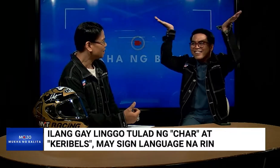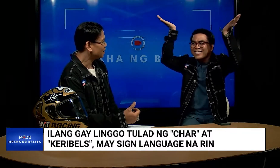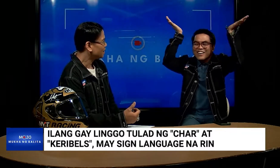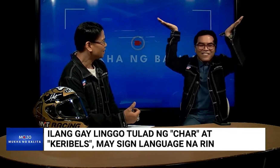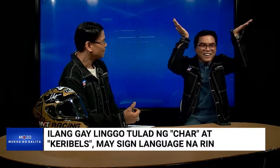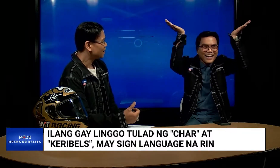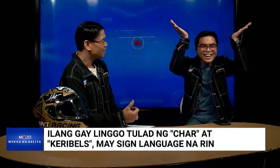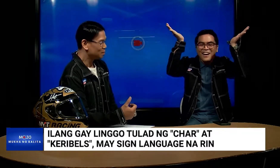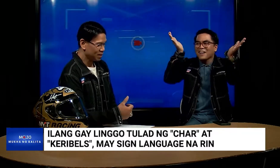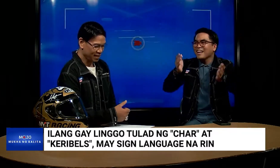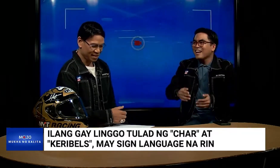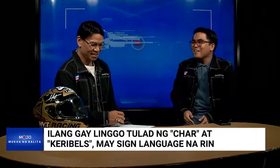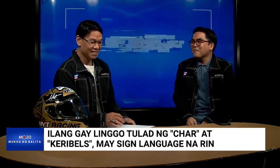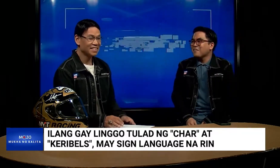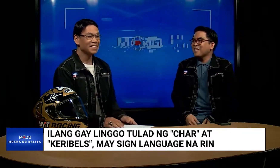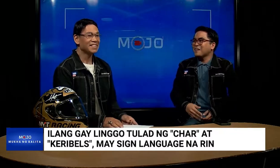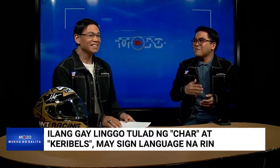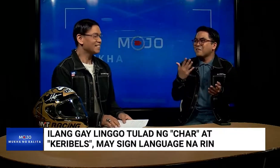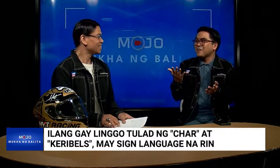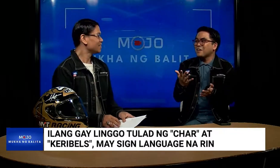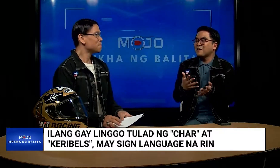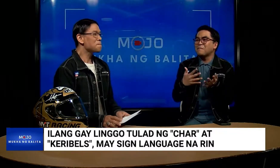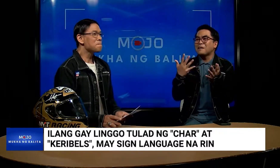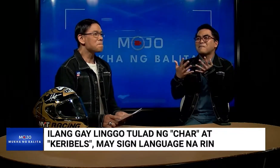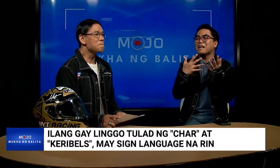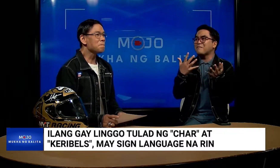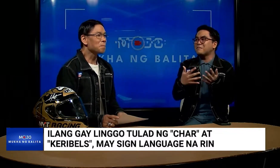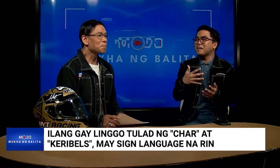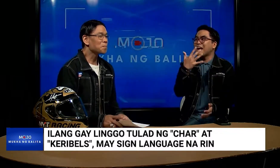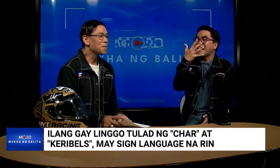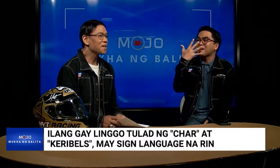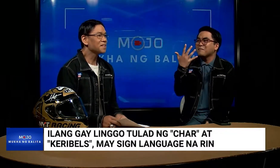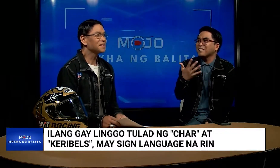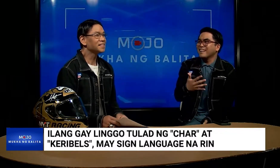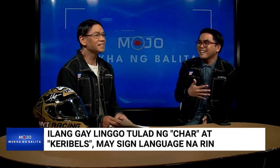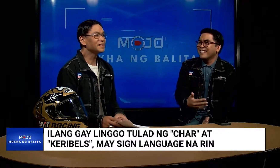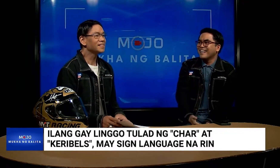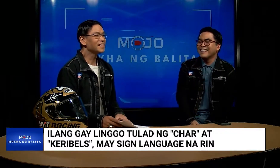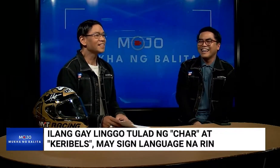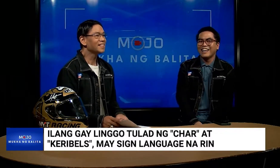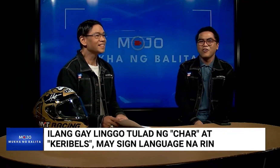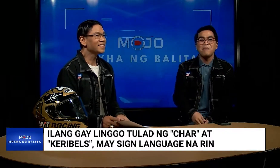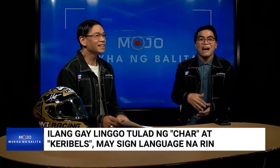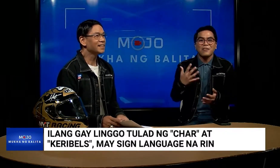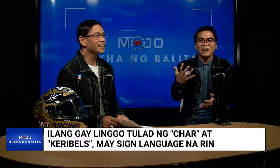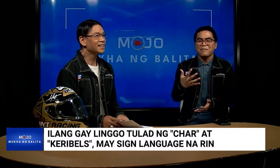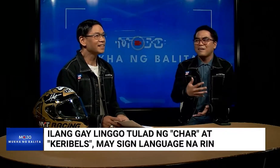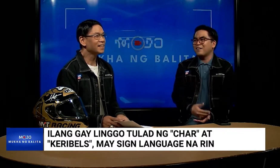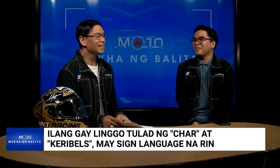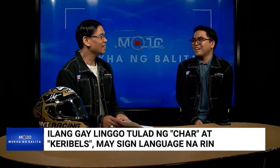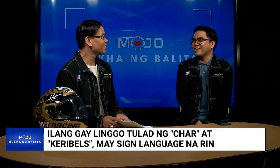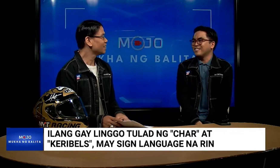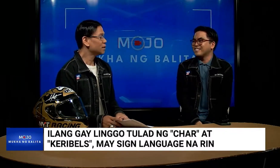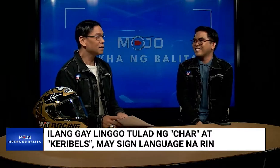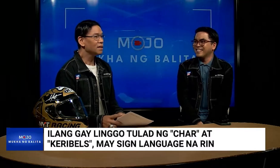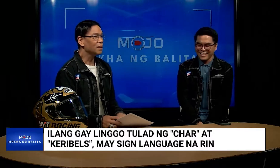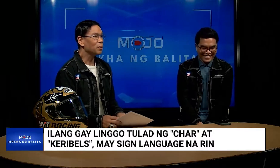ka pa. Aba. Kailangan ipapakita mo pa yung ganon para malaman mo, naghahanap ka talaga ng, umaaura ka ba kung ganon. Pwede